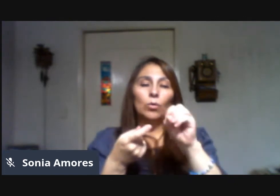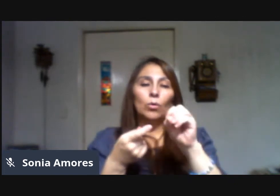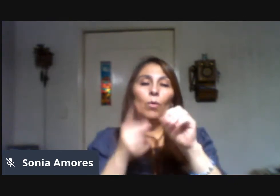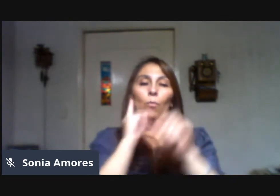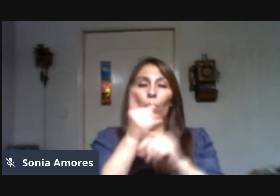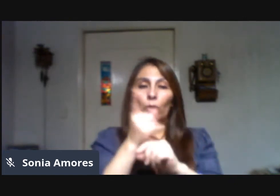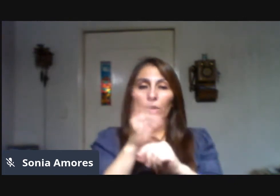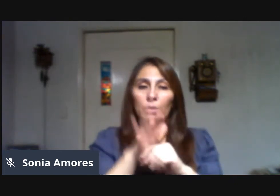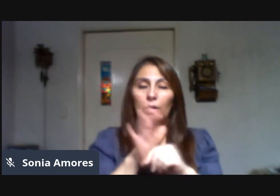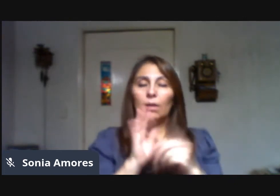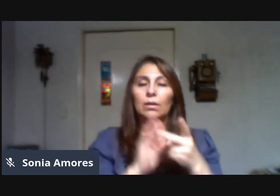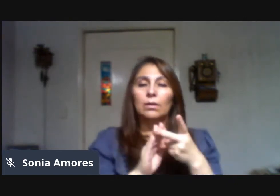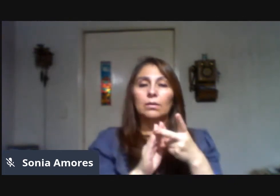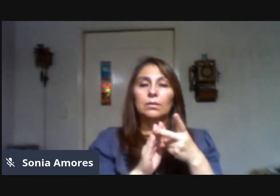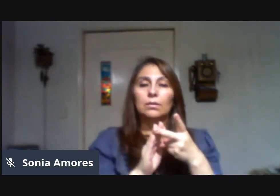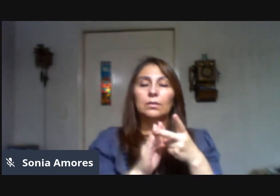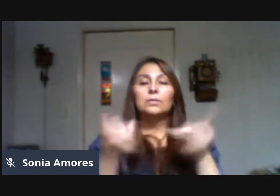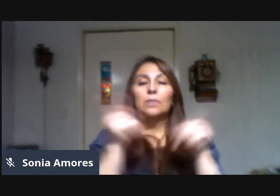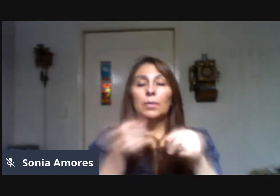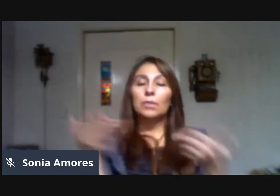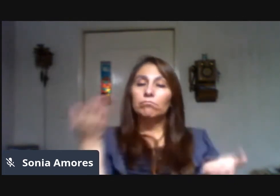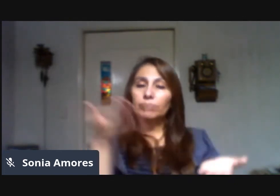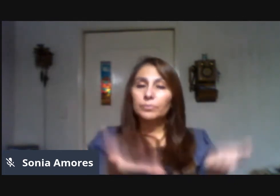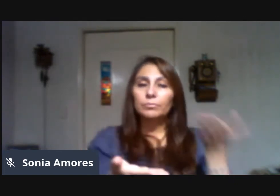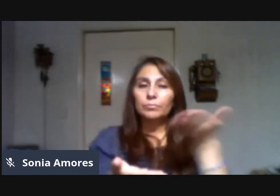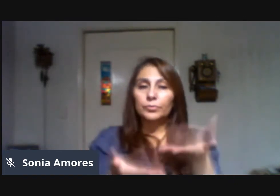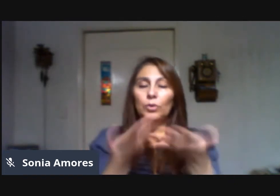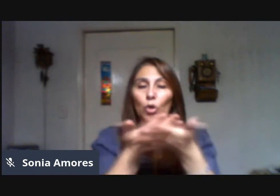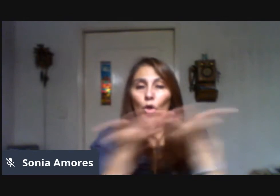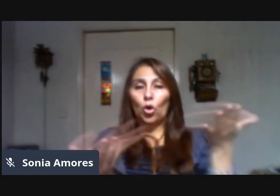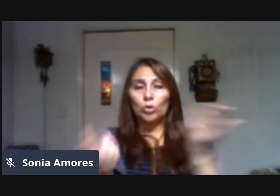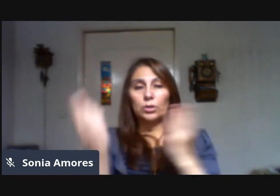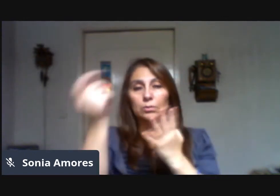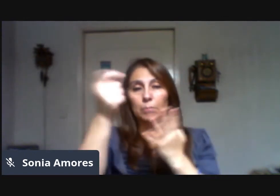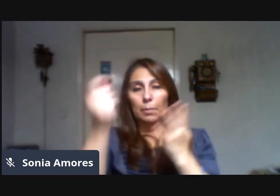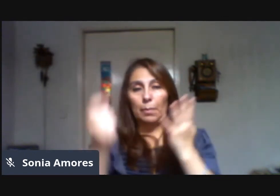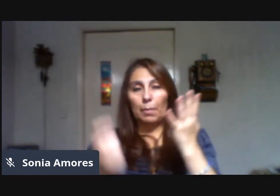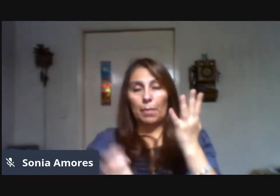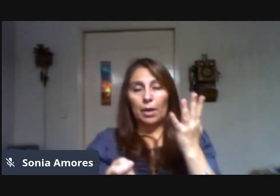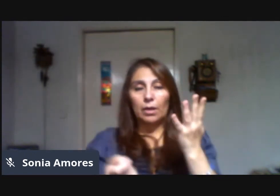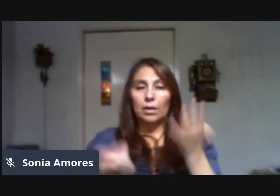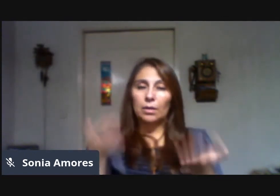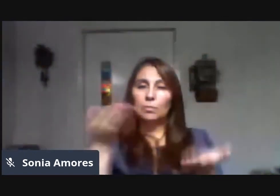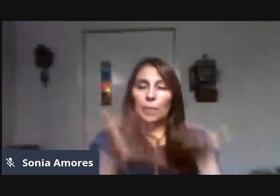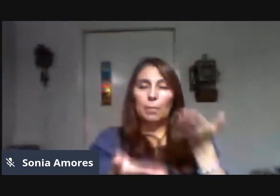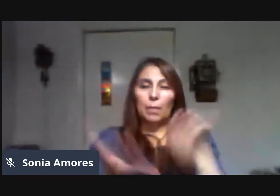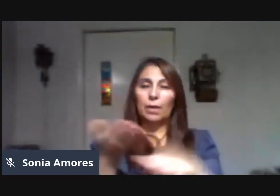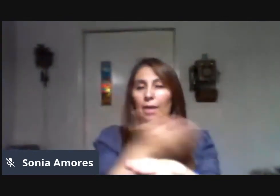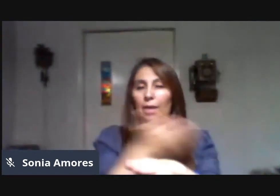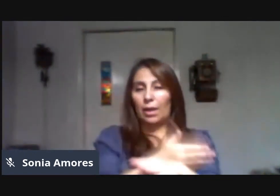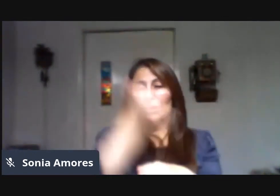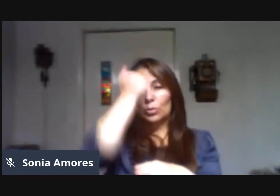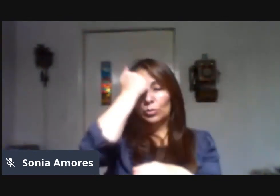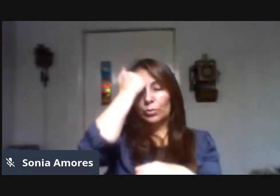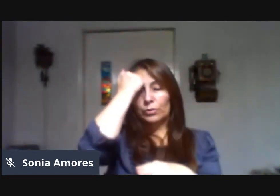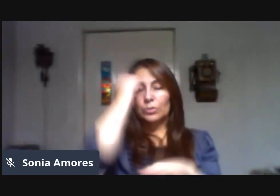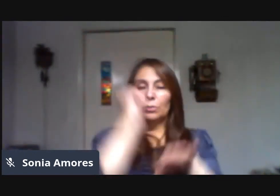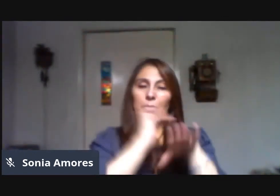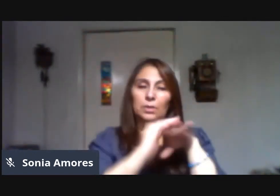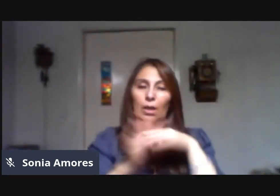aportando también algunos insumos que ya se han presentado por los anteriores colegas.